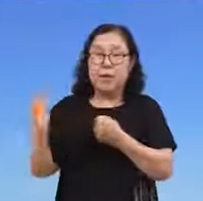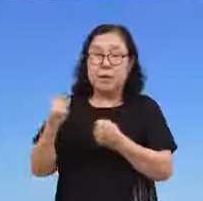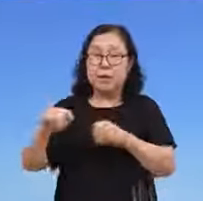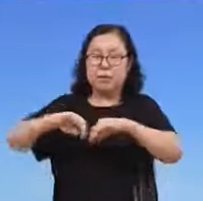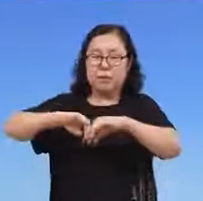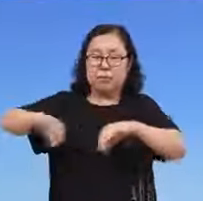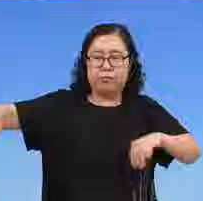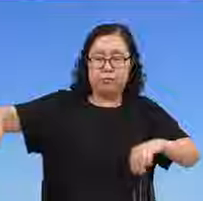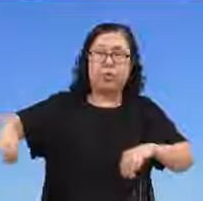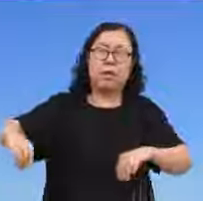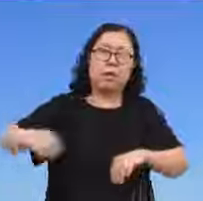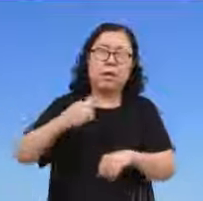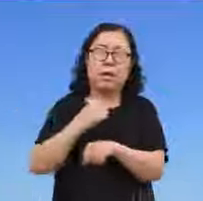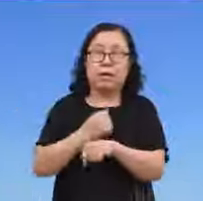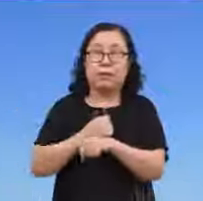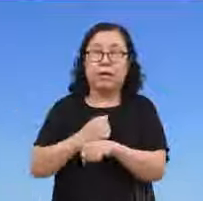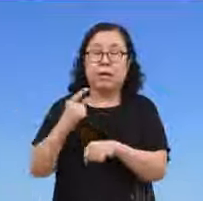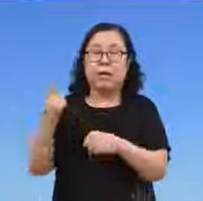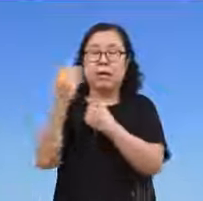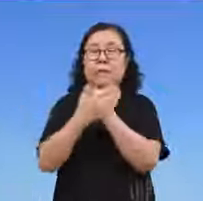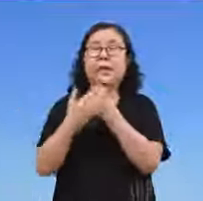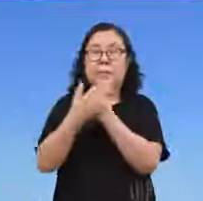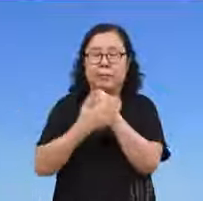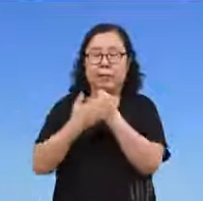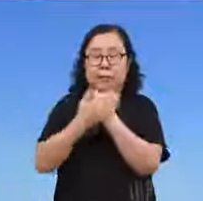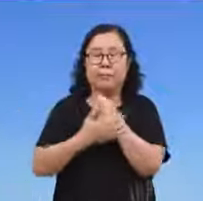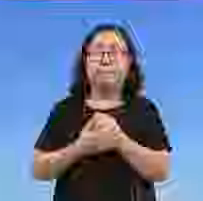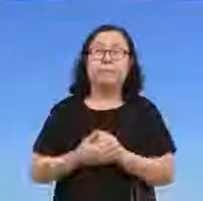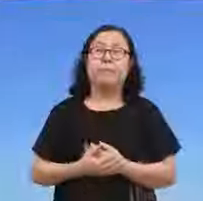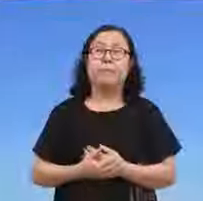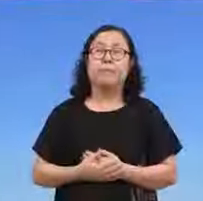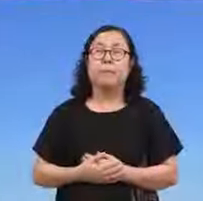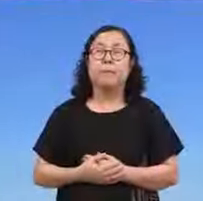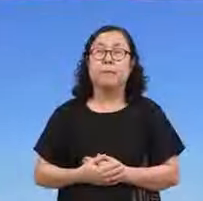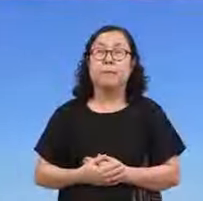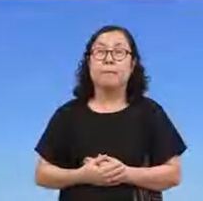그것을 분리시켜 버리는 거예요. 이게 은혜라는 겁니다.